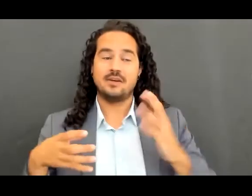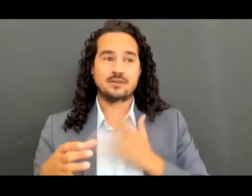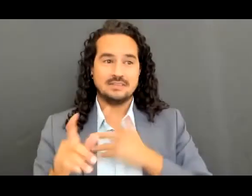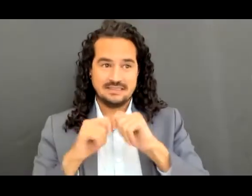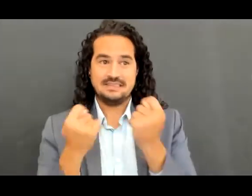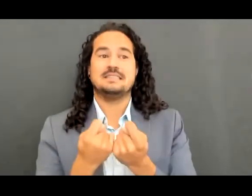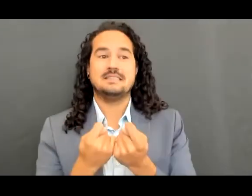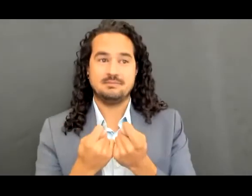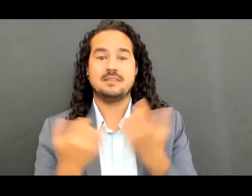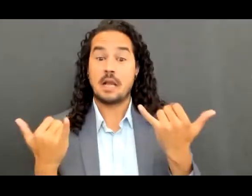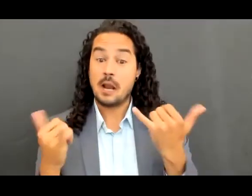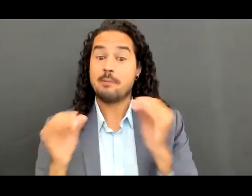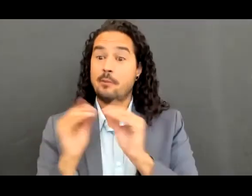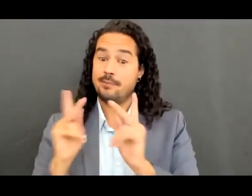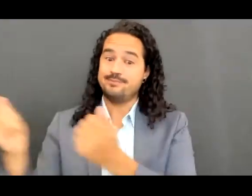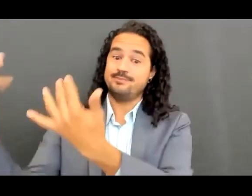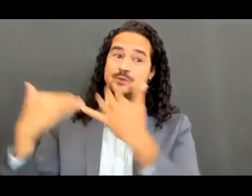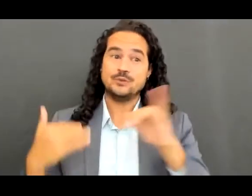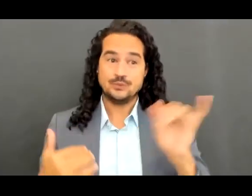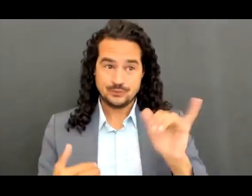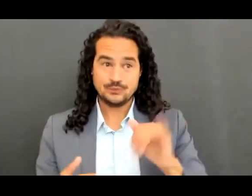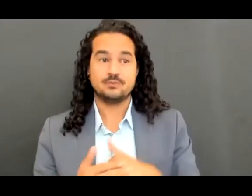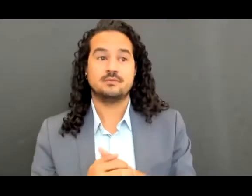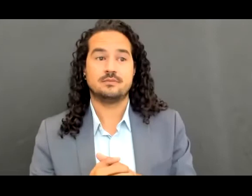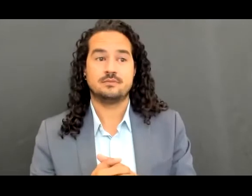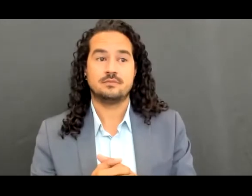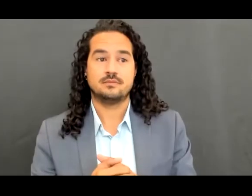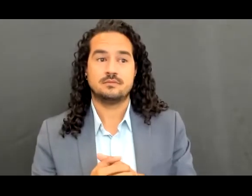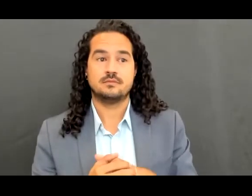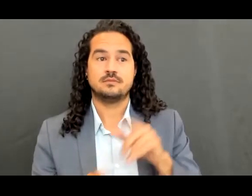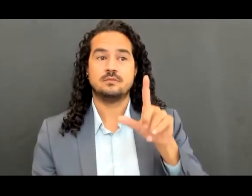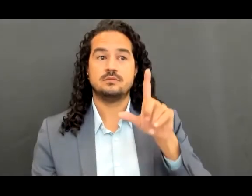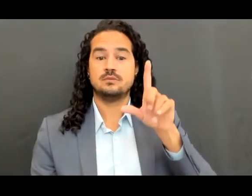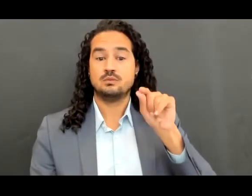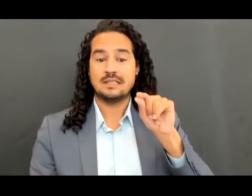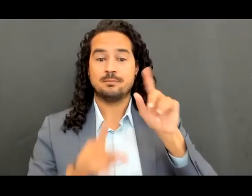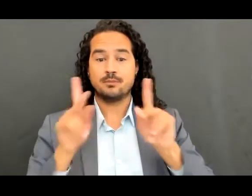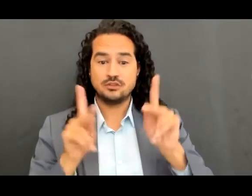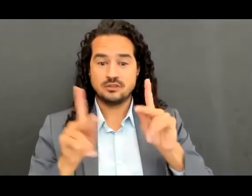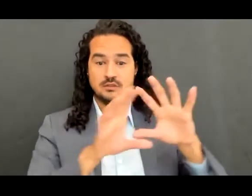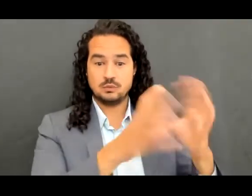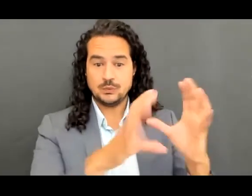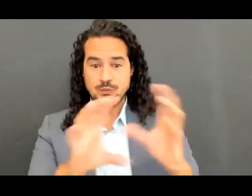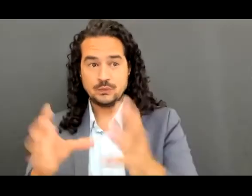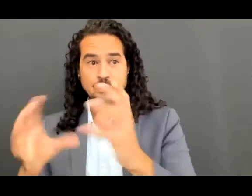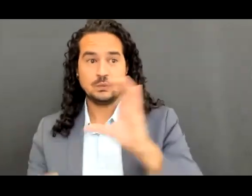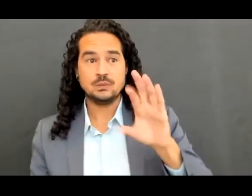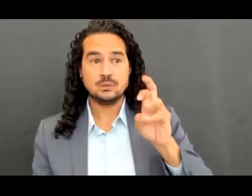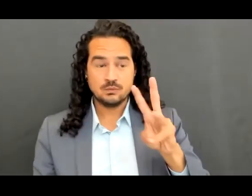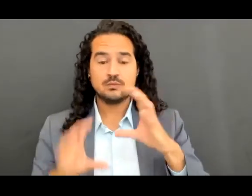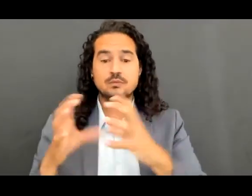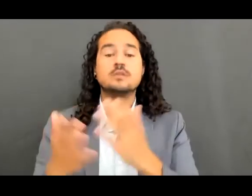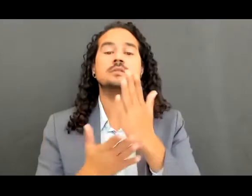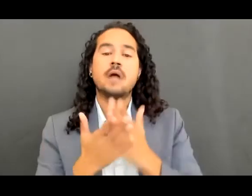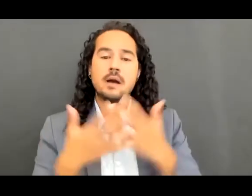más recursos el día de hoy. 20 personas, también camiones en los últimos días. Hemos tenido